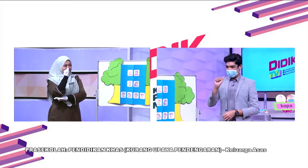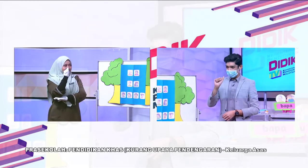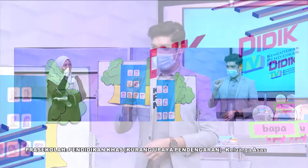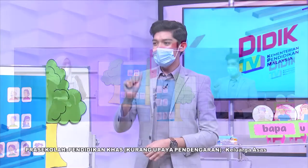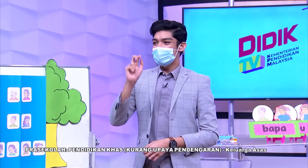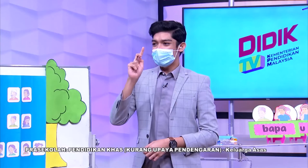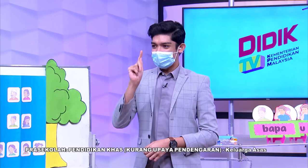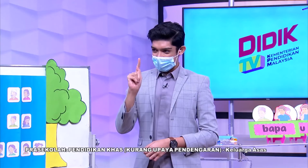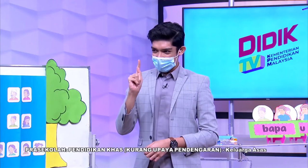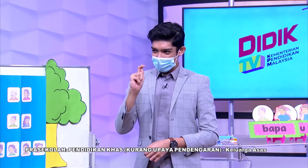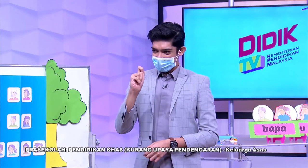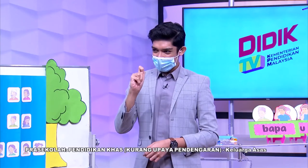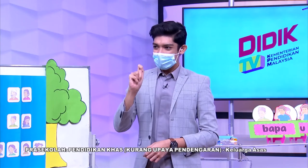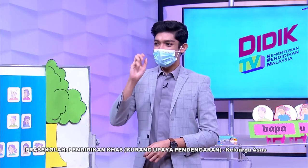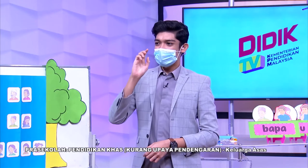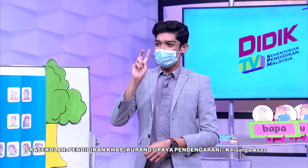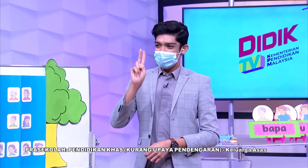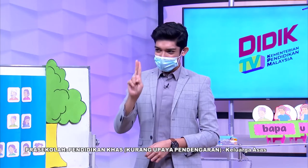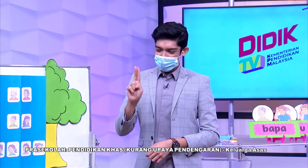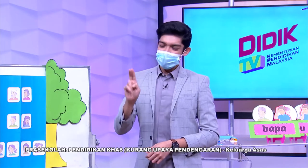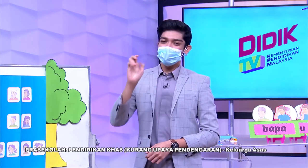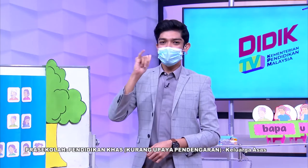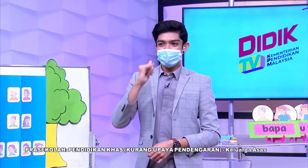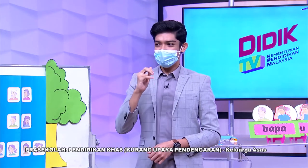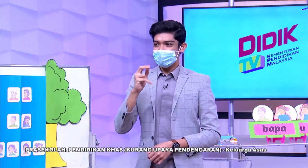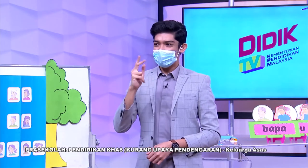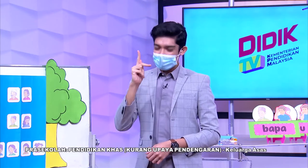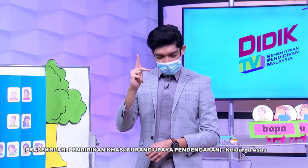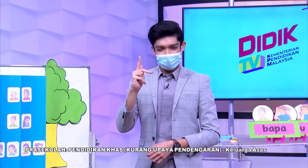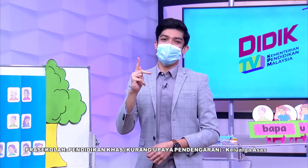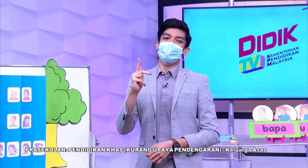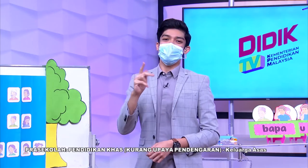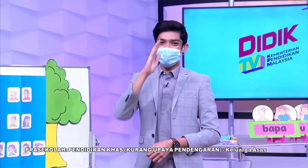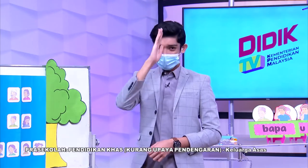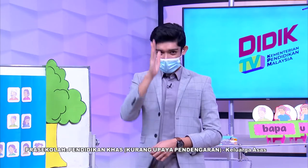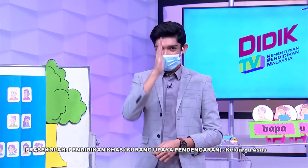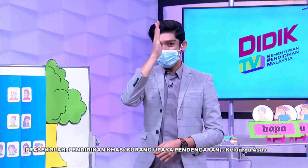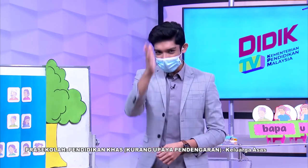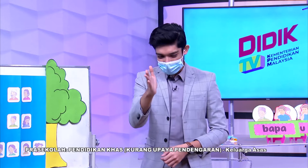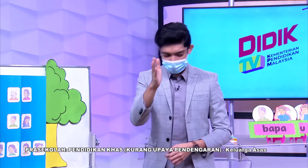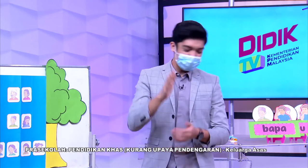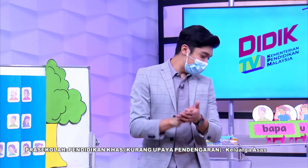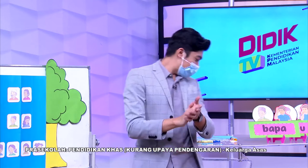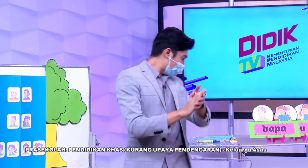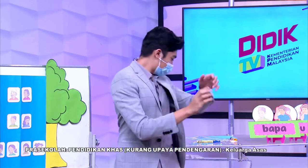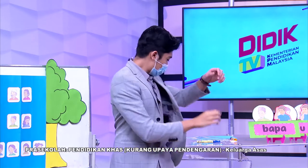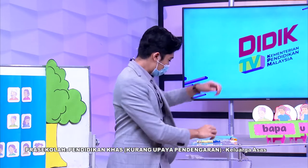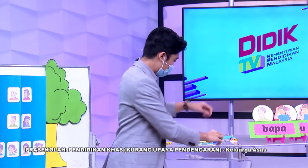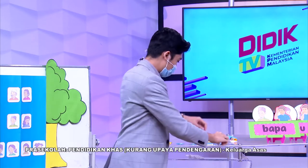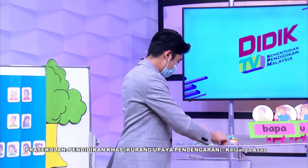edit2 you Acil ada tuh login Fadli